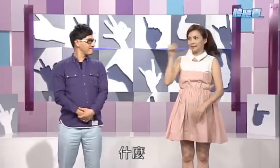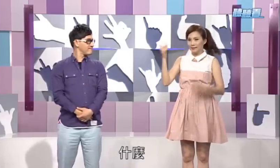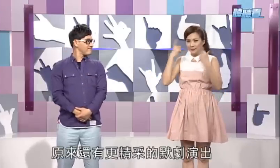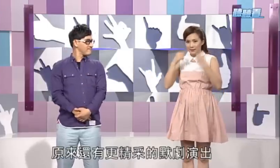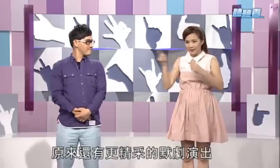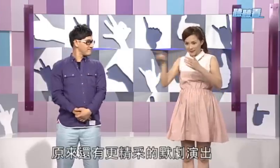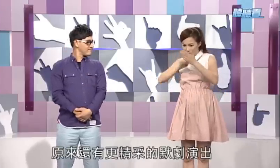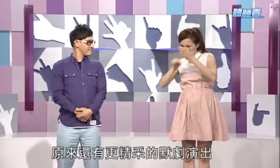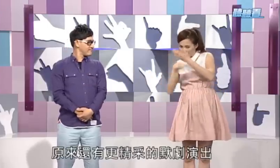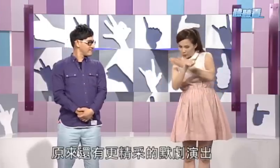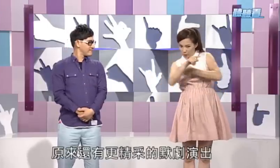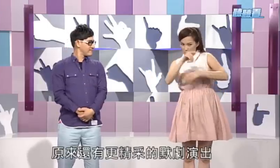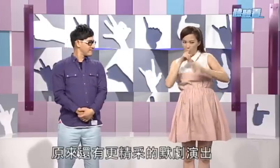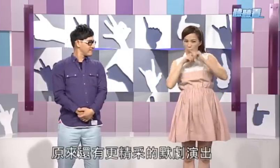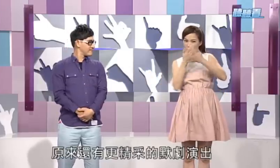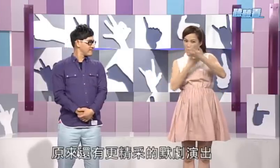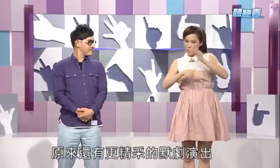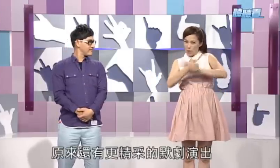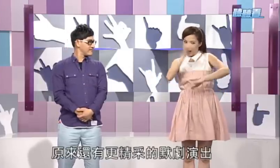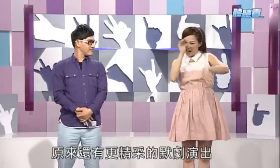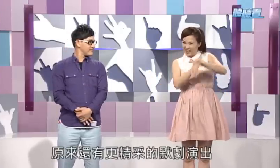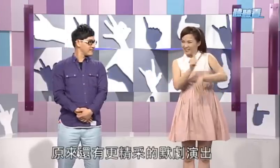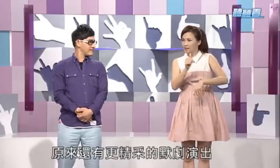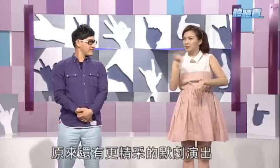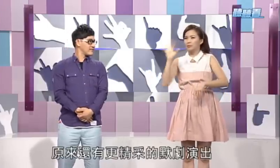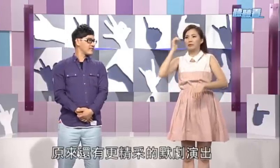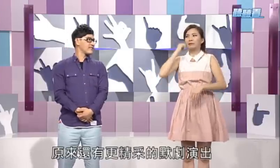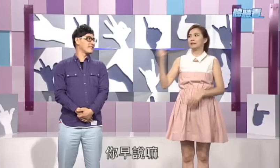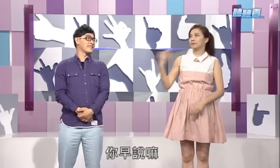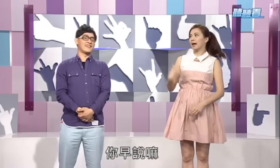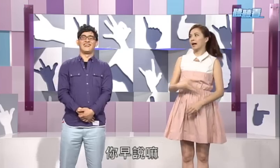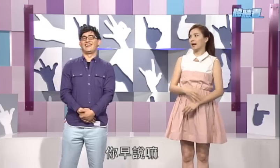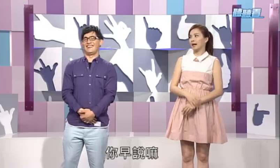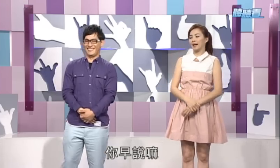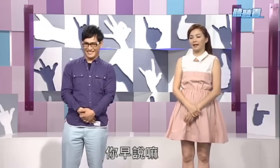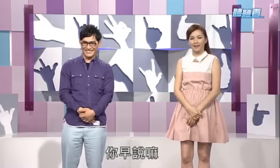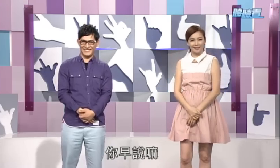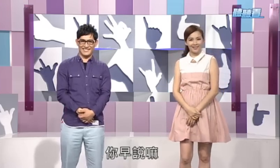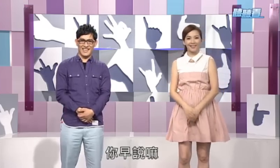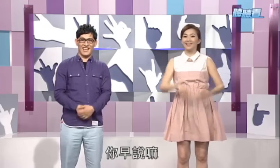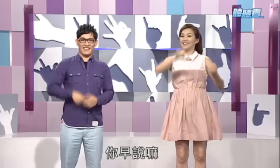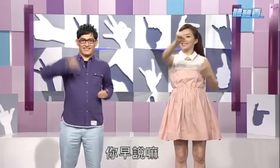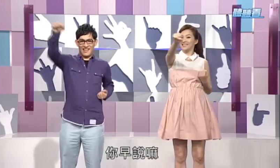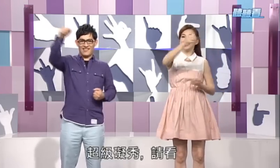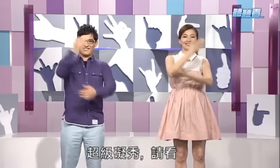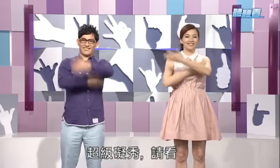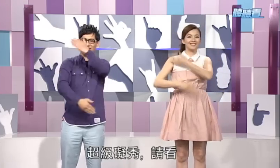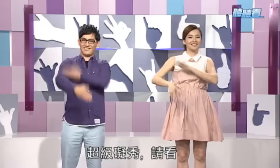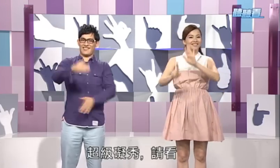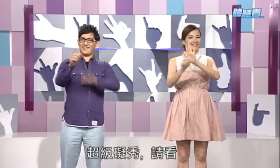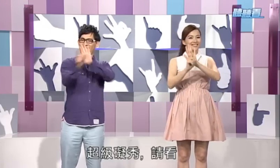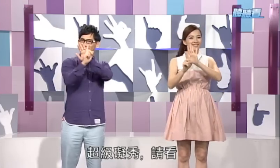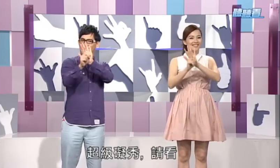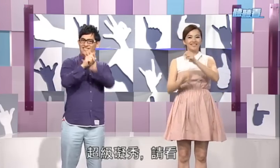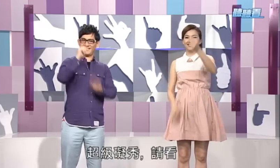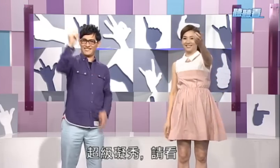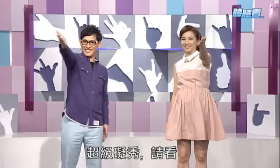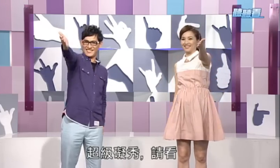么？原来还有更精彩的默剧演出？哎呀，你早说嘛！超级爱秀，请